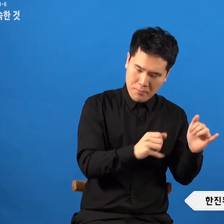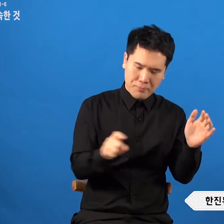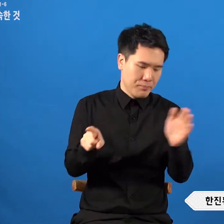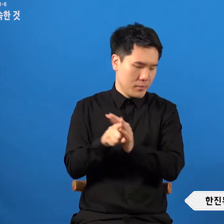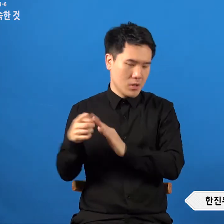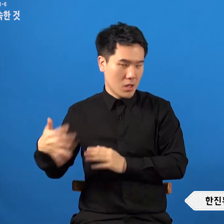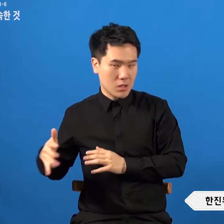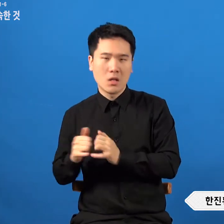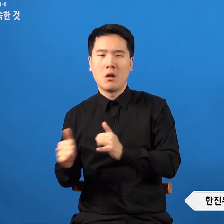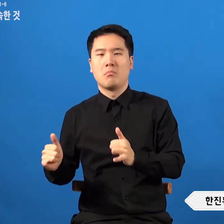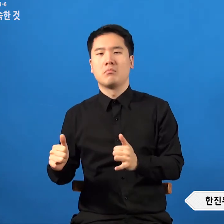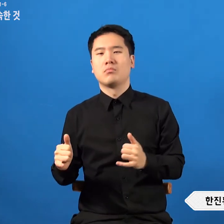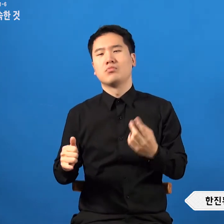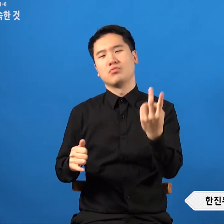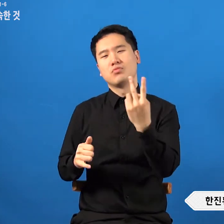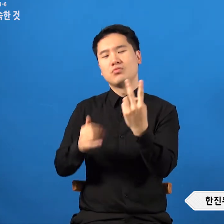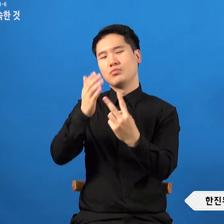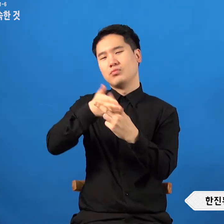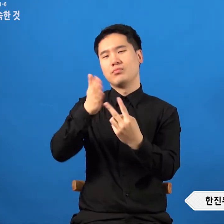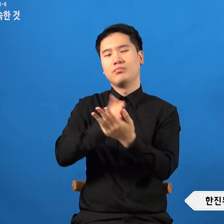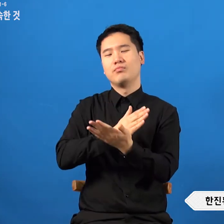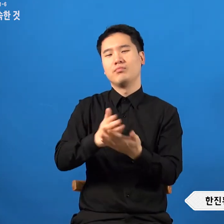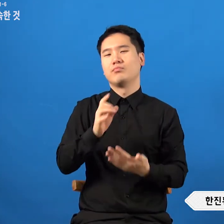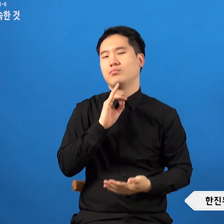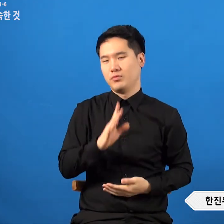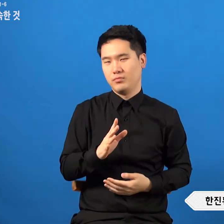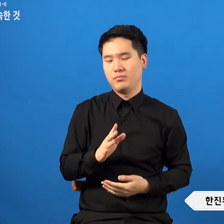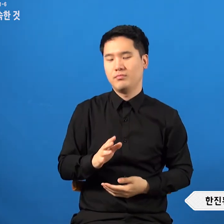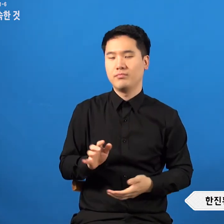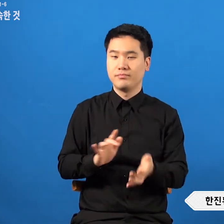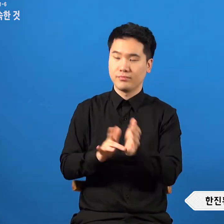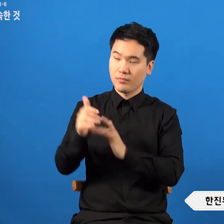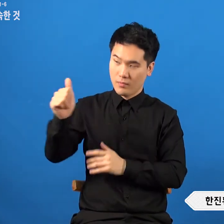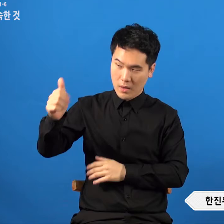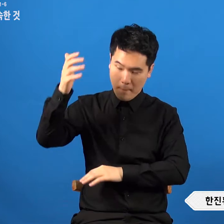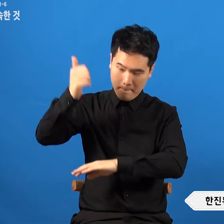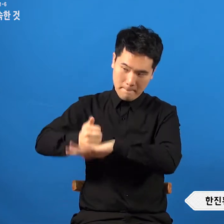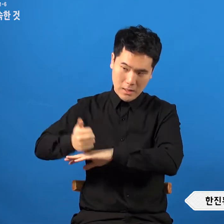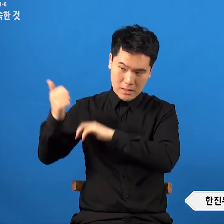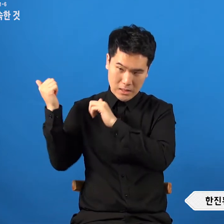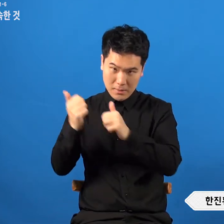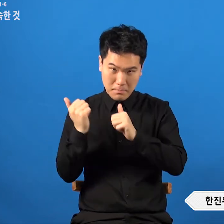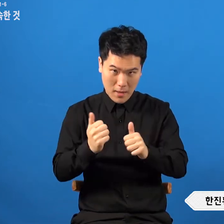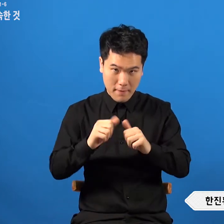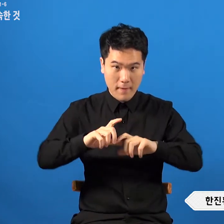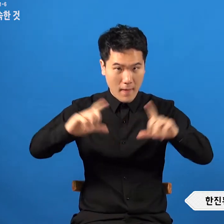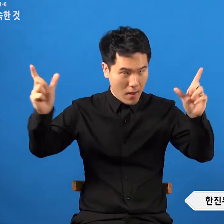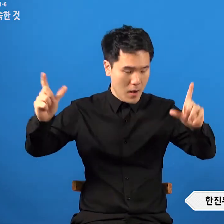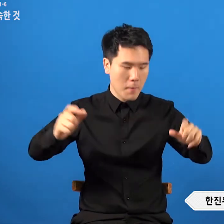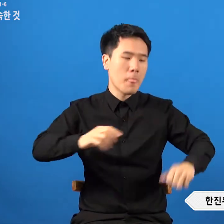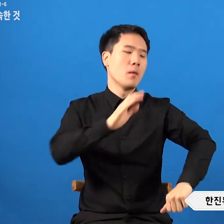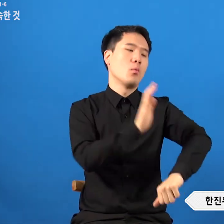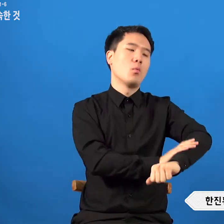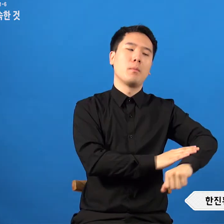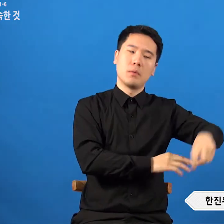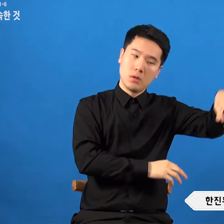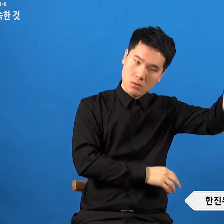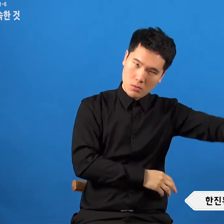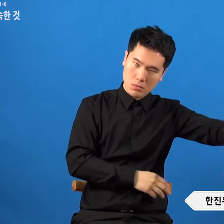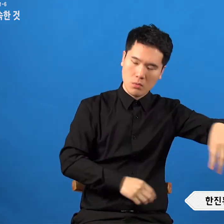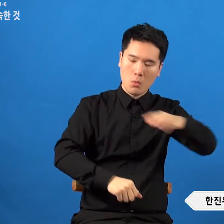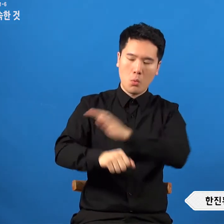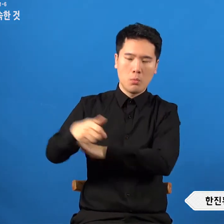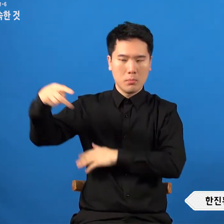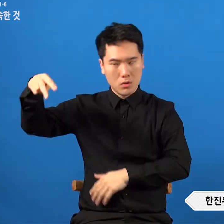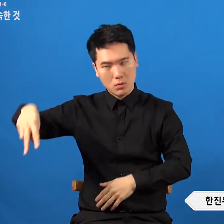사람과 지옥에 가는 사람과 두 종류밖에는 없습니다. 예수님도 마지막 심판날에는 오른편에 서는 사람, 왼편에 서는 사람